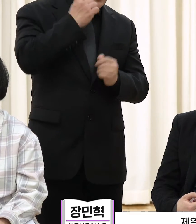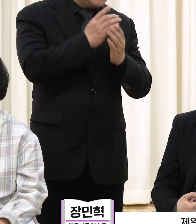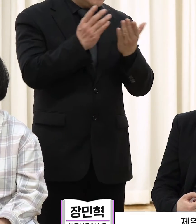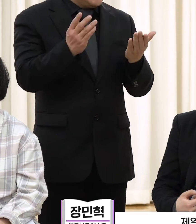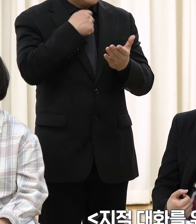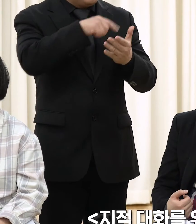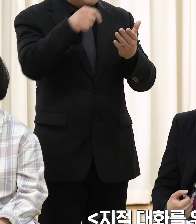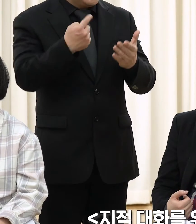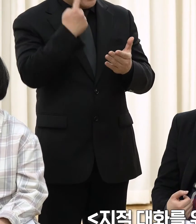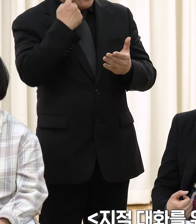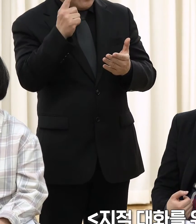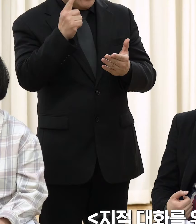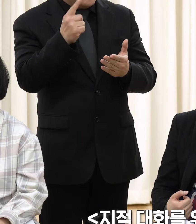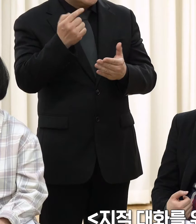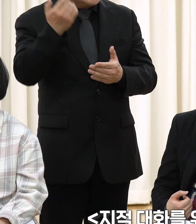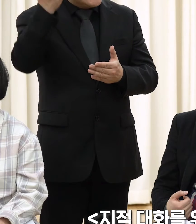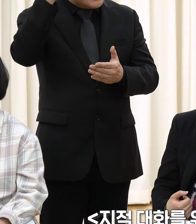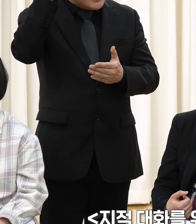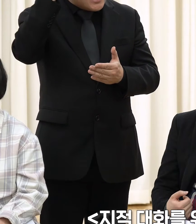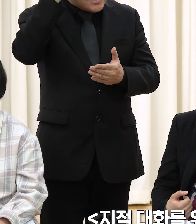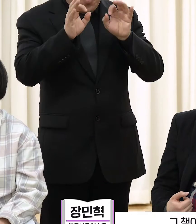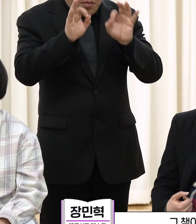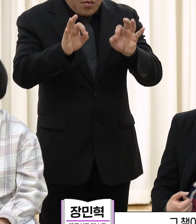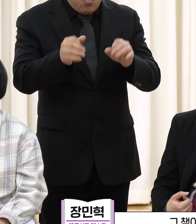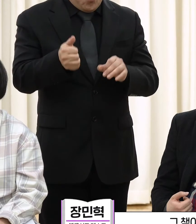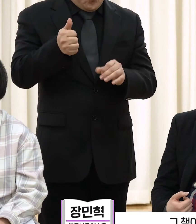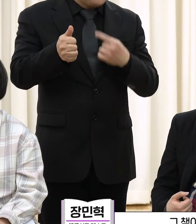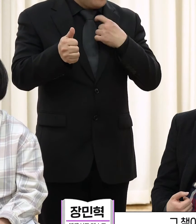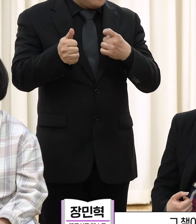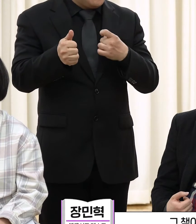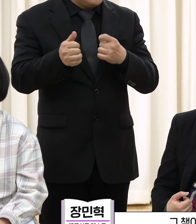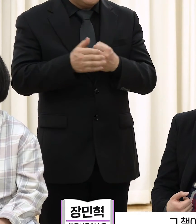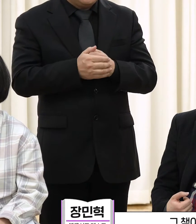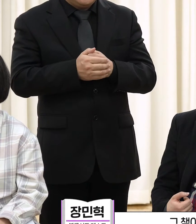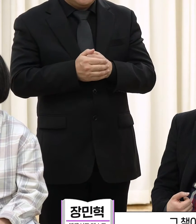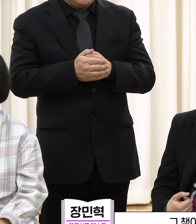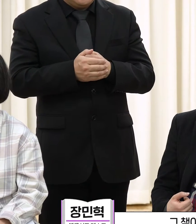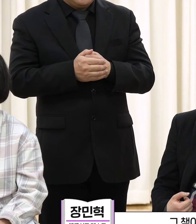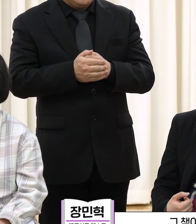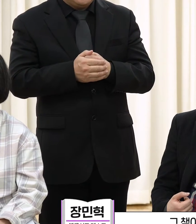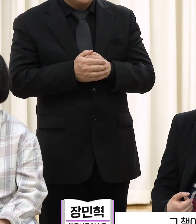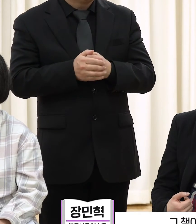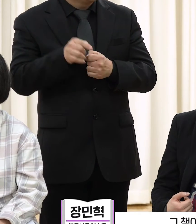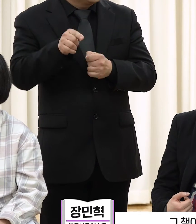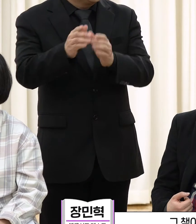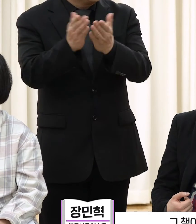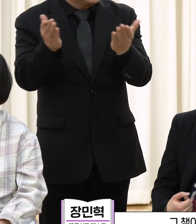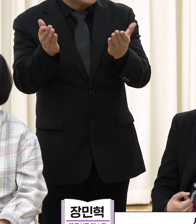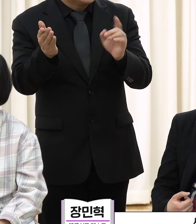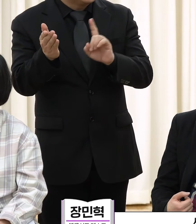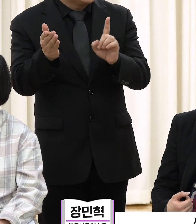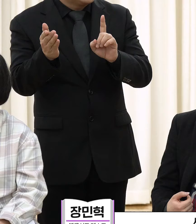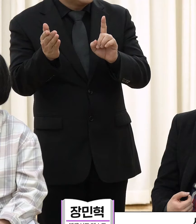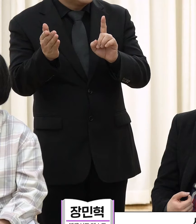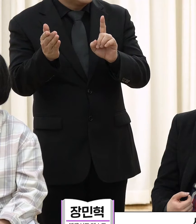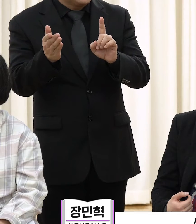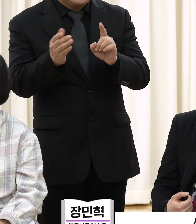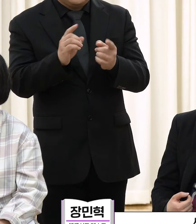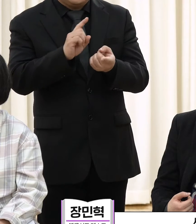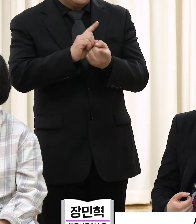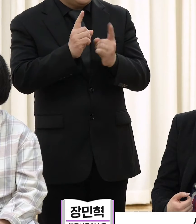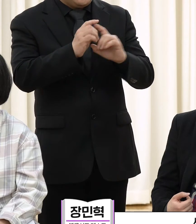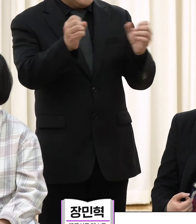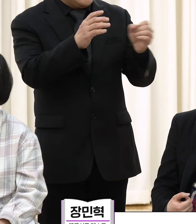책이 뭐냐면 지적 대화를 위한 넓고 얕은 지식. 그 책이 이제 저희 같은 일반 사람들이 서로